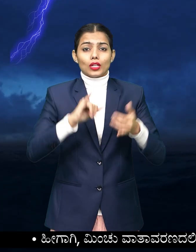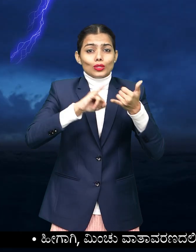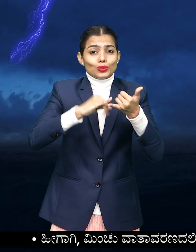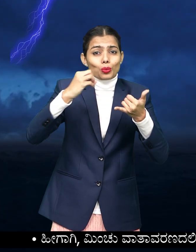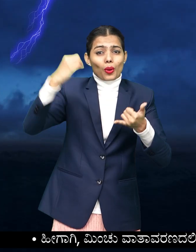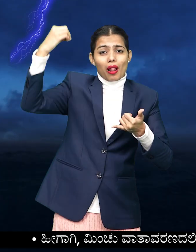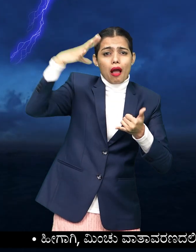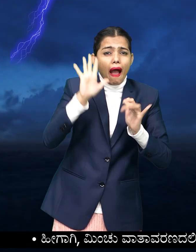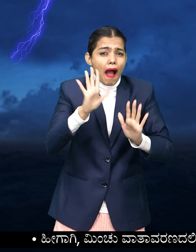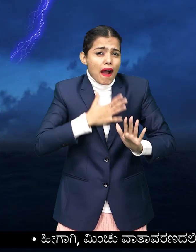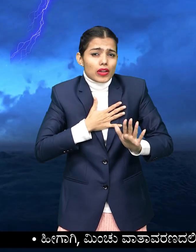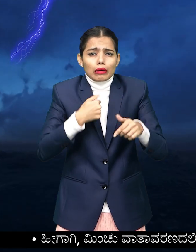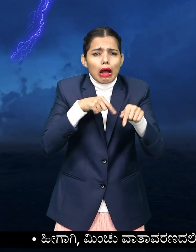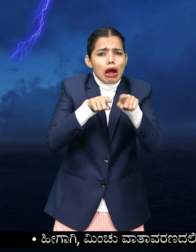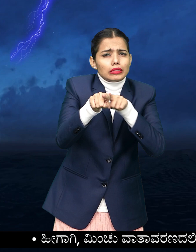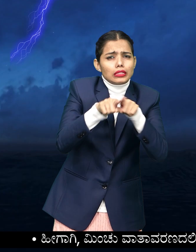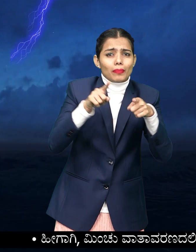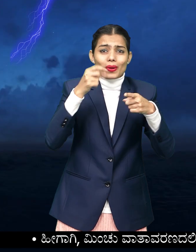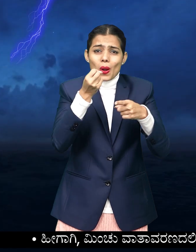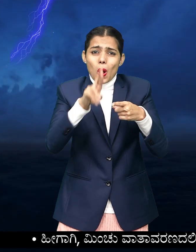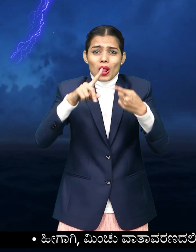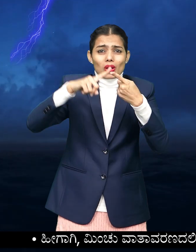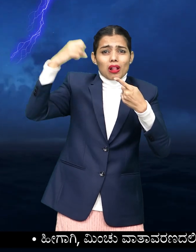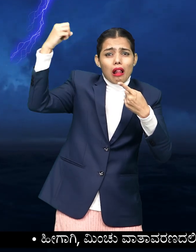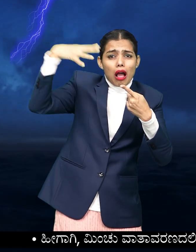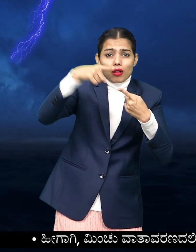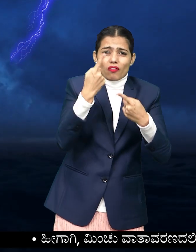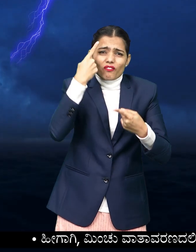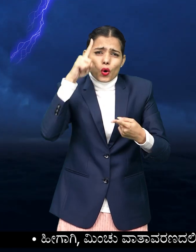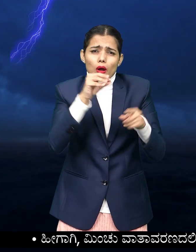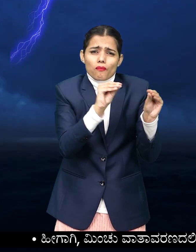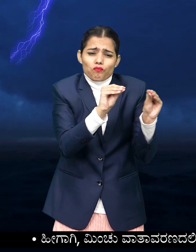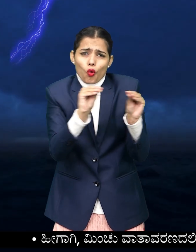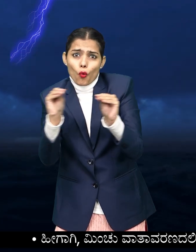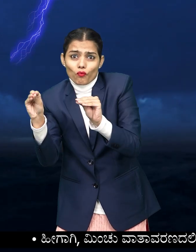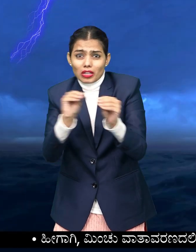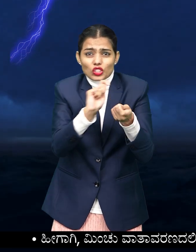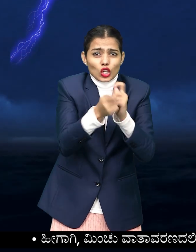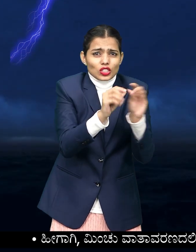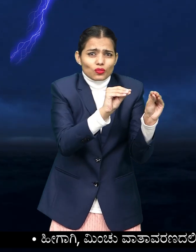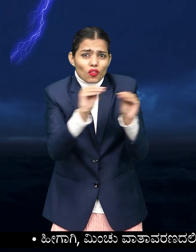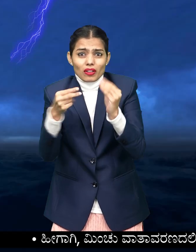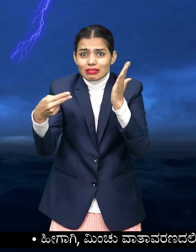ಹೀಗಾಗಿ ಮಿಂಚು ವಾತಾವರಣದಲ್ಲಿ ಚಾರ್ಜ್ ಚಲನೆಗೆ ನೇರ ಉದಾಹರಣೆ ಅಥವಾ ಸಾಕ್ಷಿಯಾಗಿದೆ.